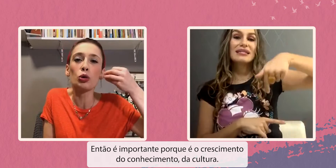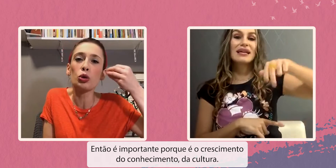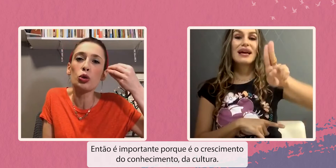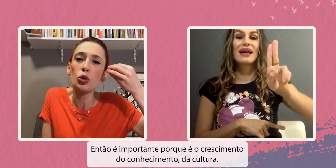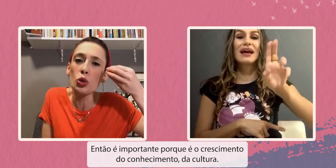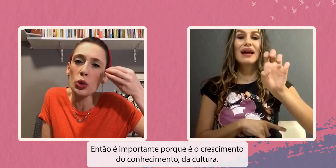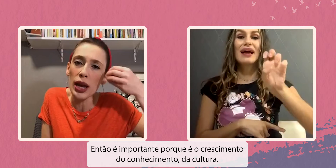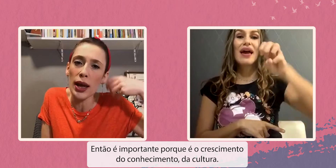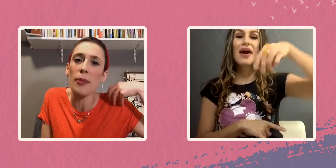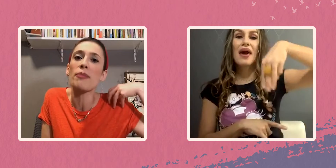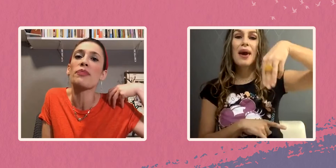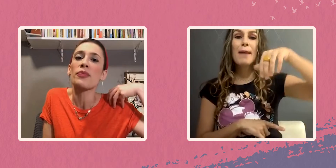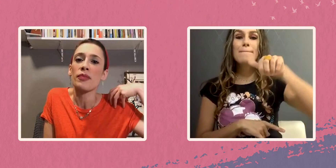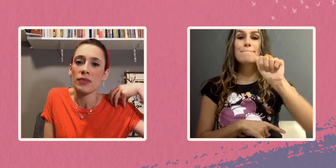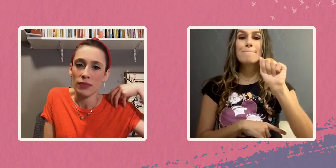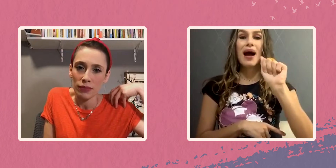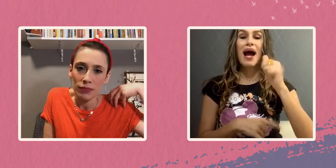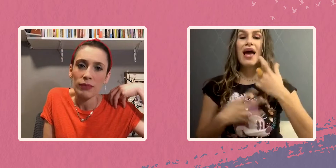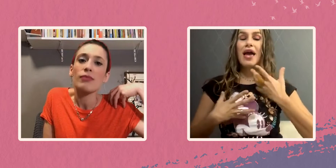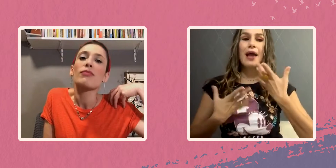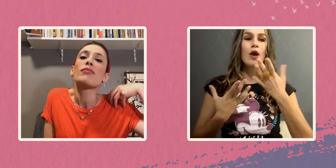da cultura.